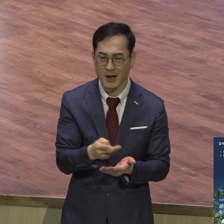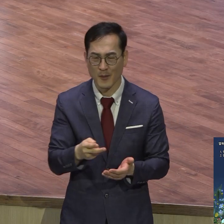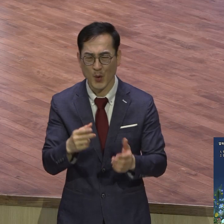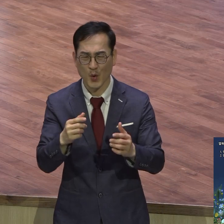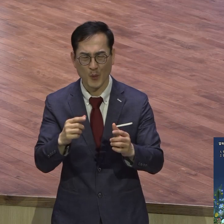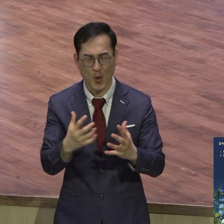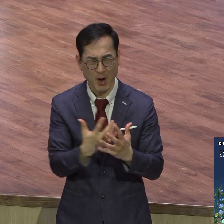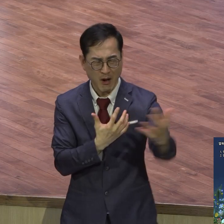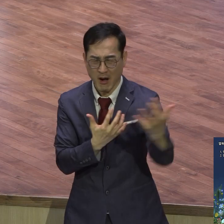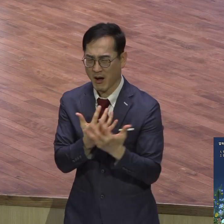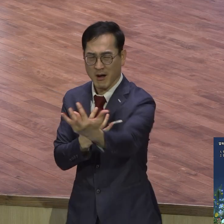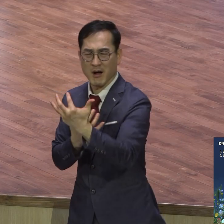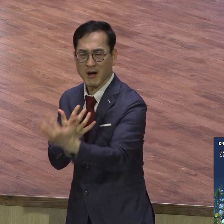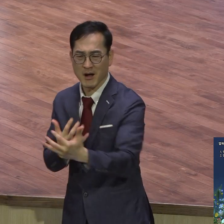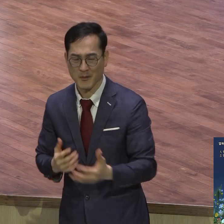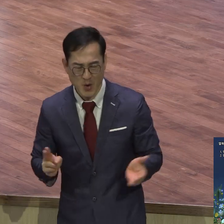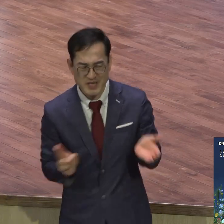실내체육관에서 하고